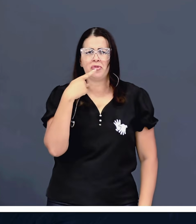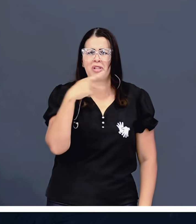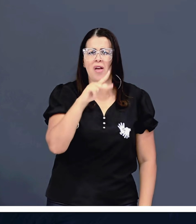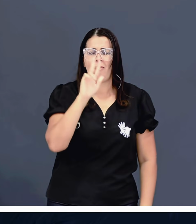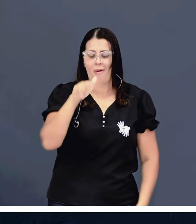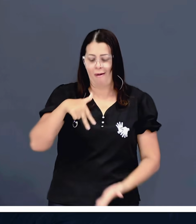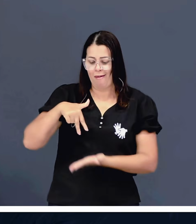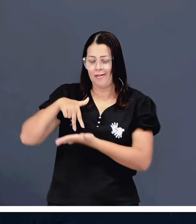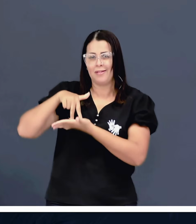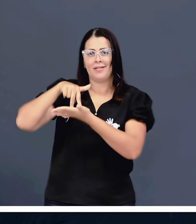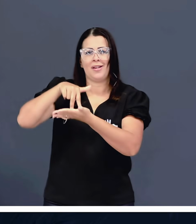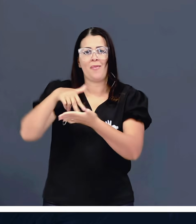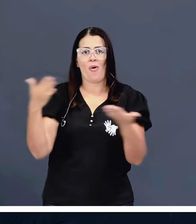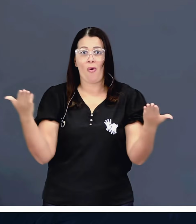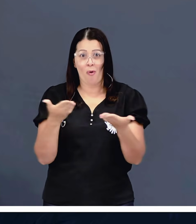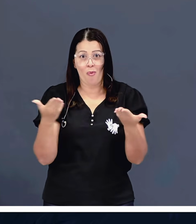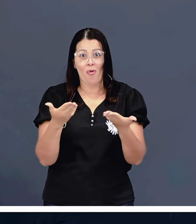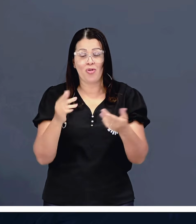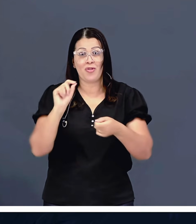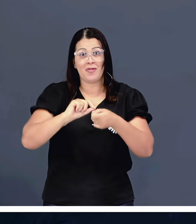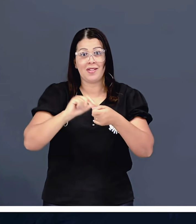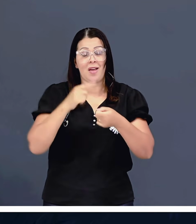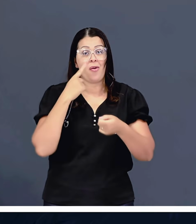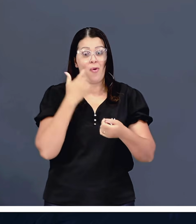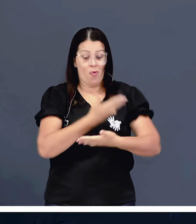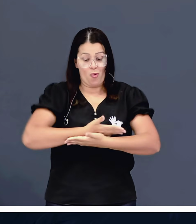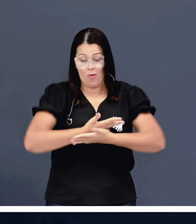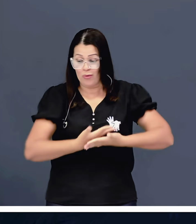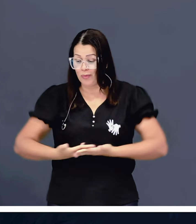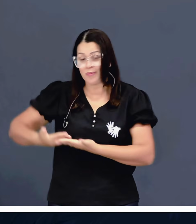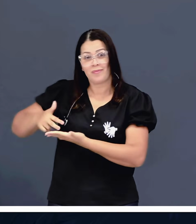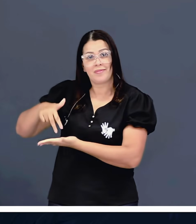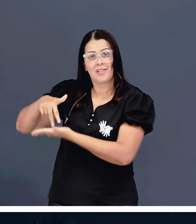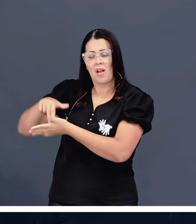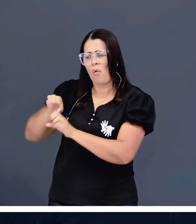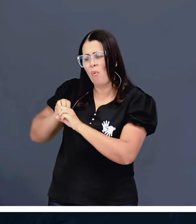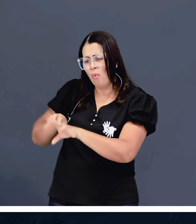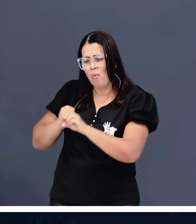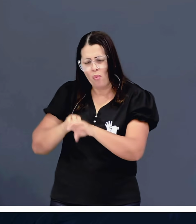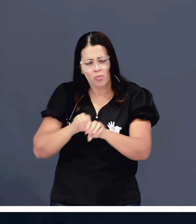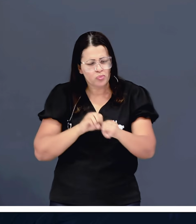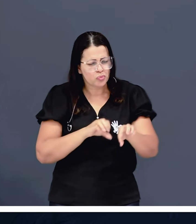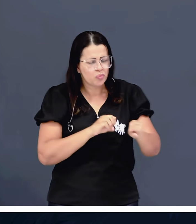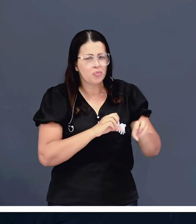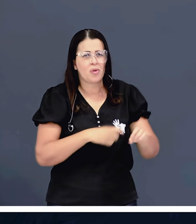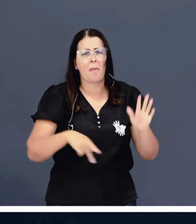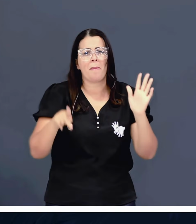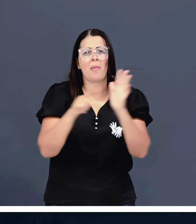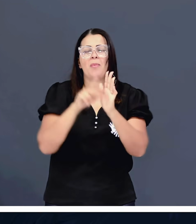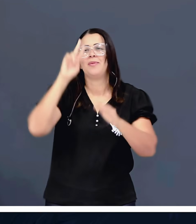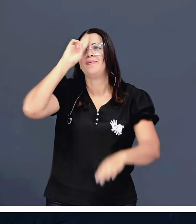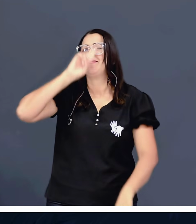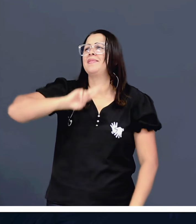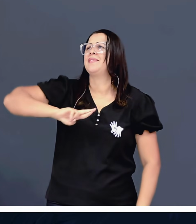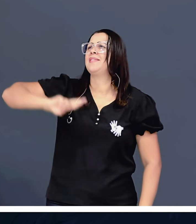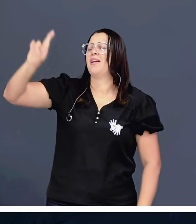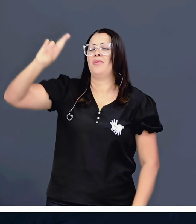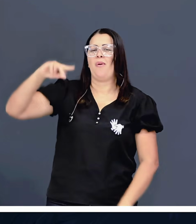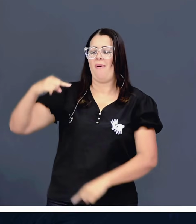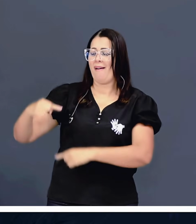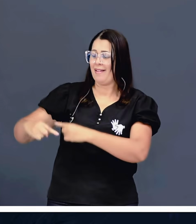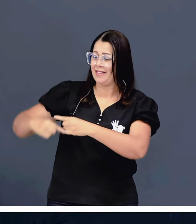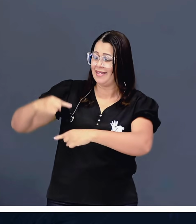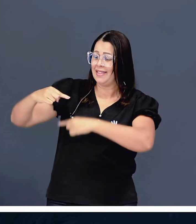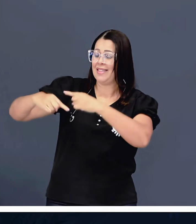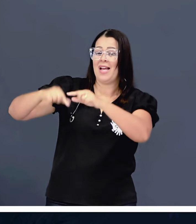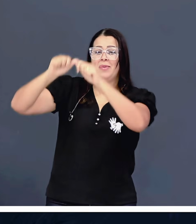aqui fizeram nessa manhã esses pais, estão criando os filhos para o Senhor, para a bênção do Senhor, para a próxima geração